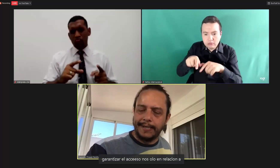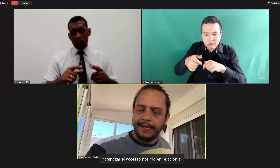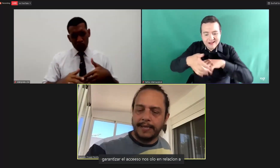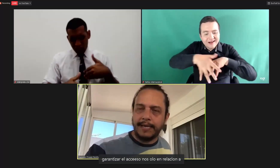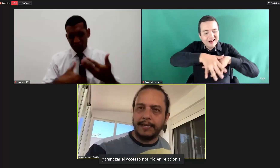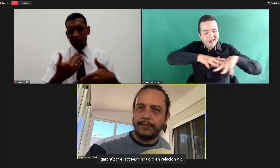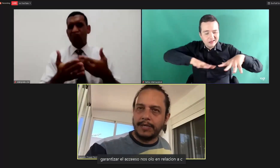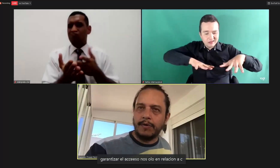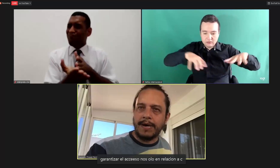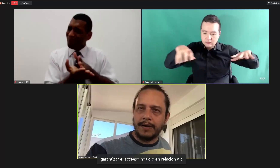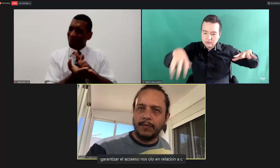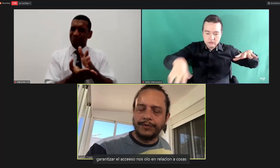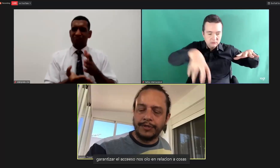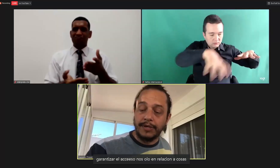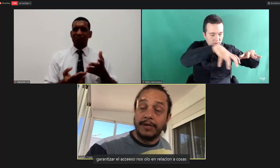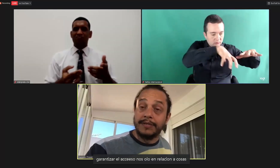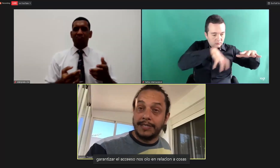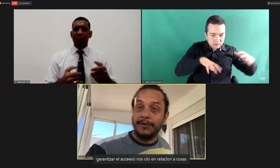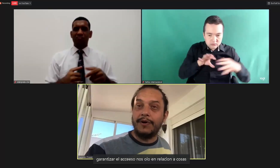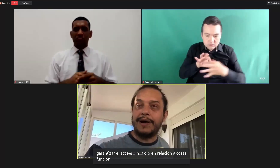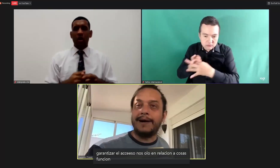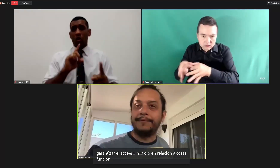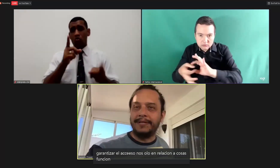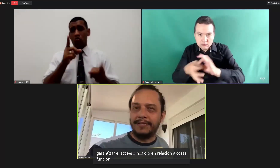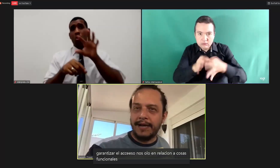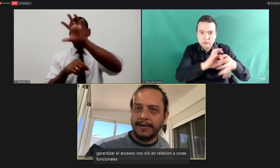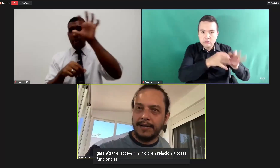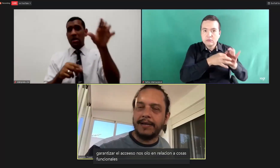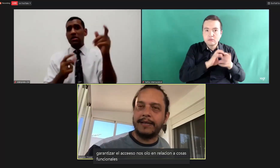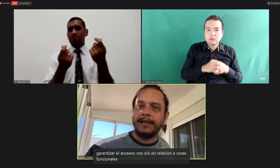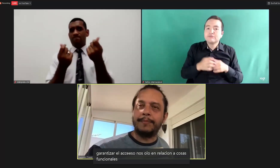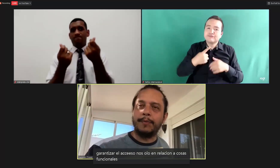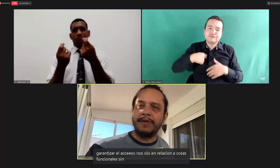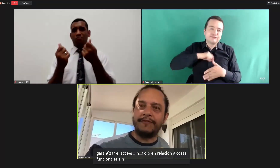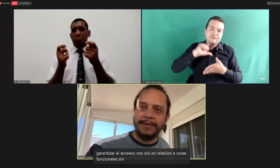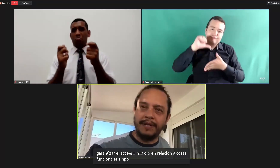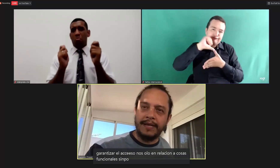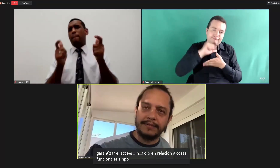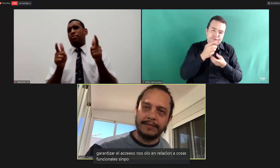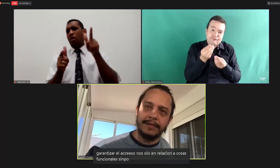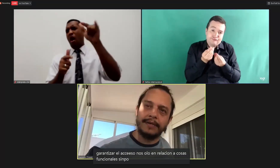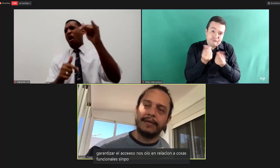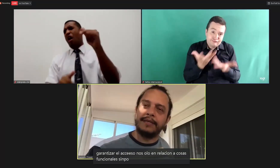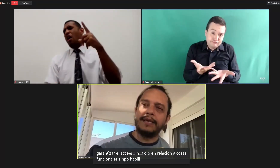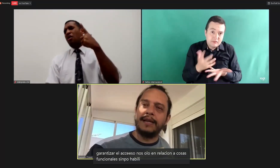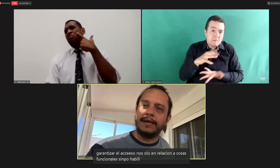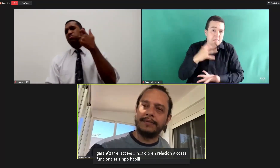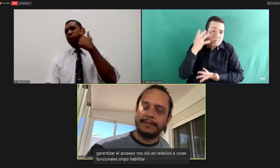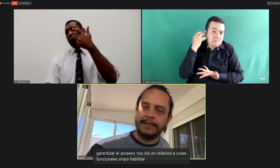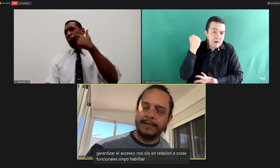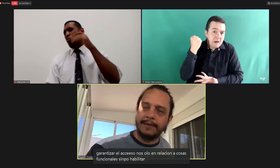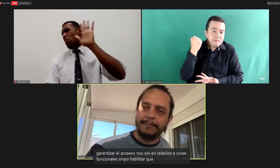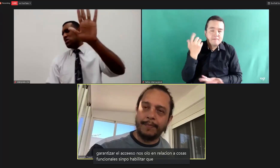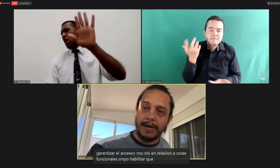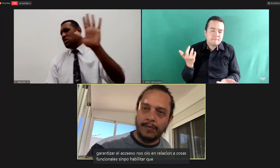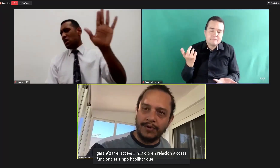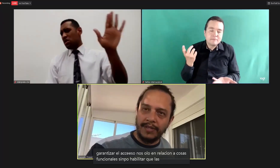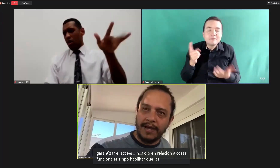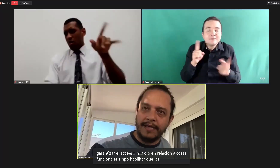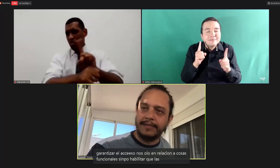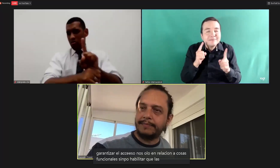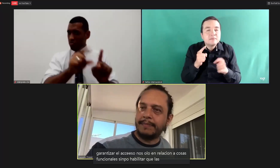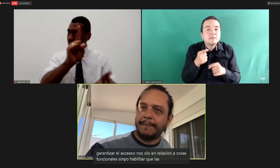mundo que cuentan con más recursos, sino habilitar a que las propias familias y a las